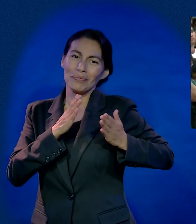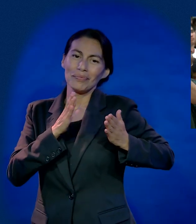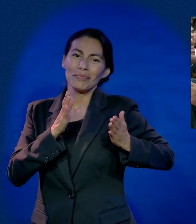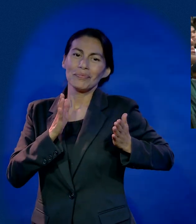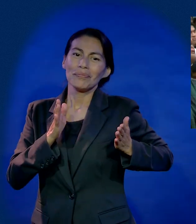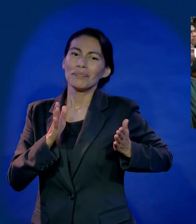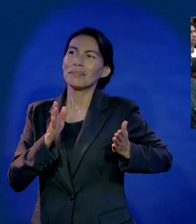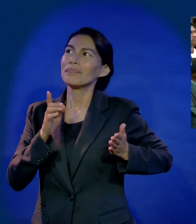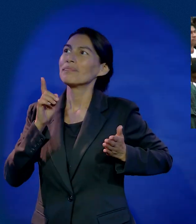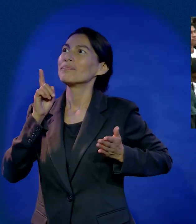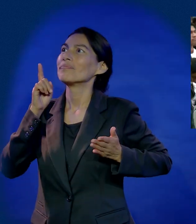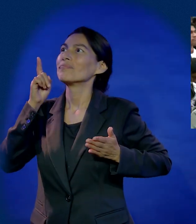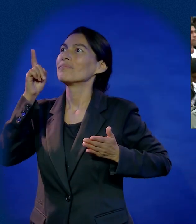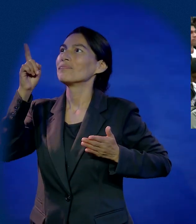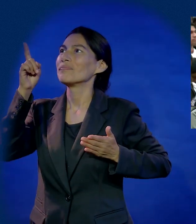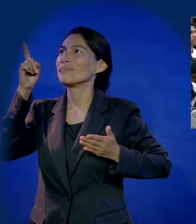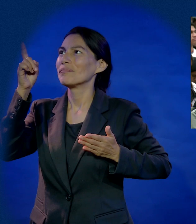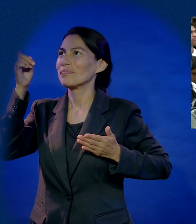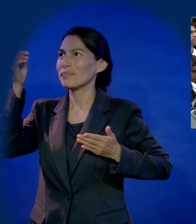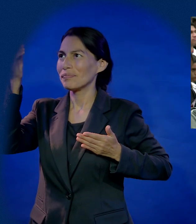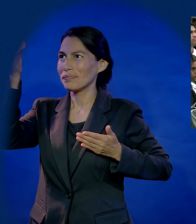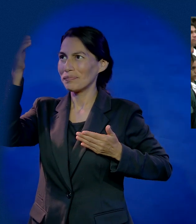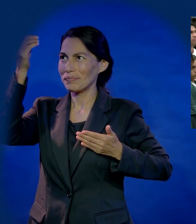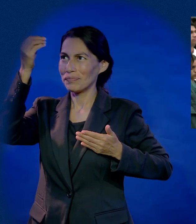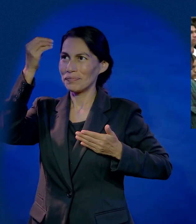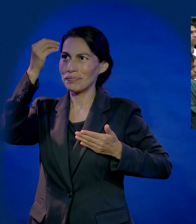Solo abre el